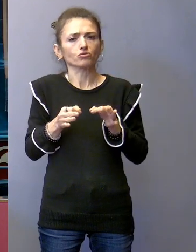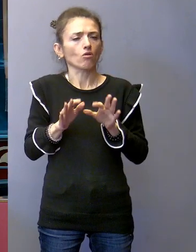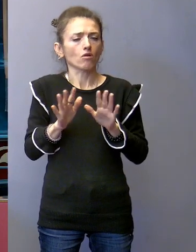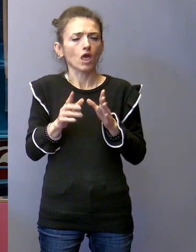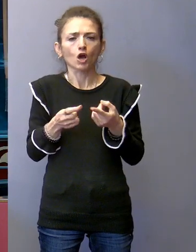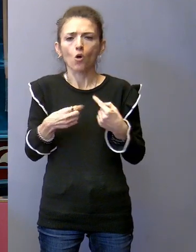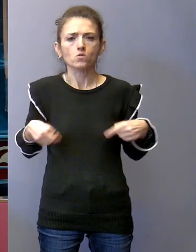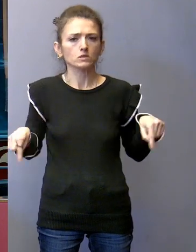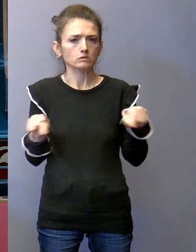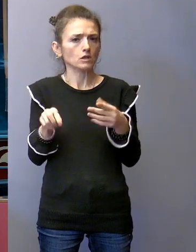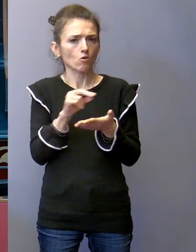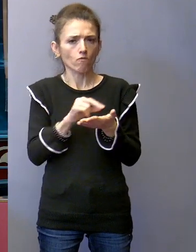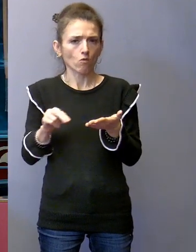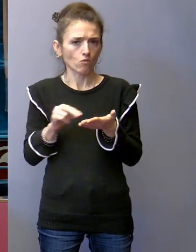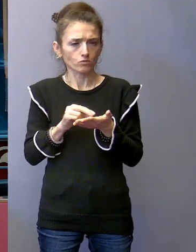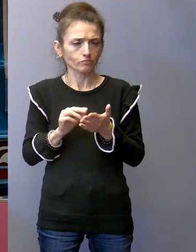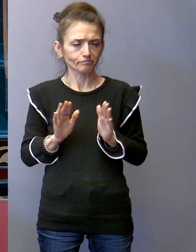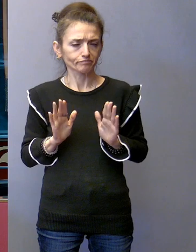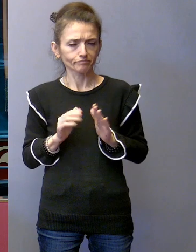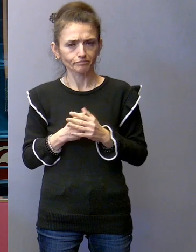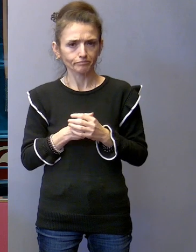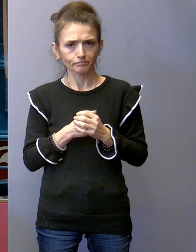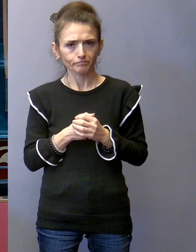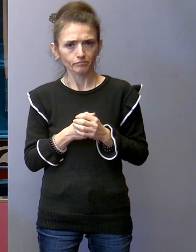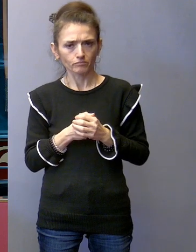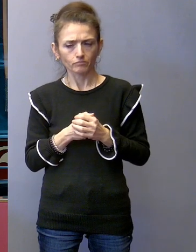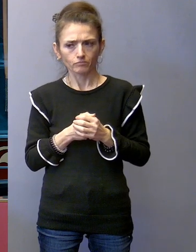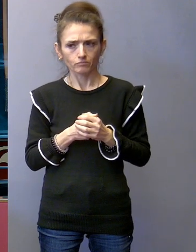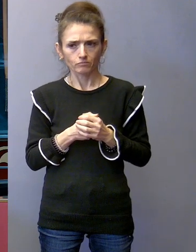il consiglio che dovrà esprimersi allora